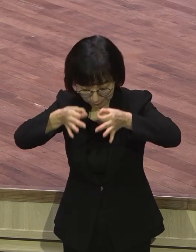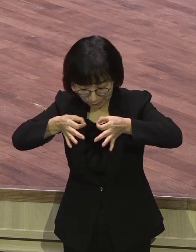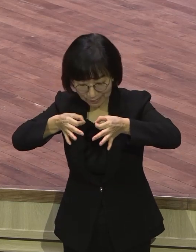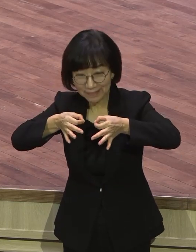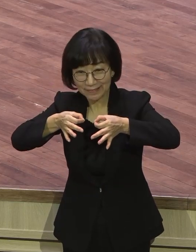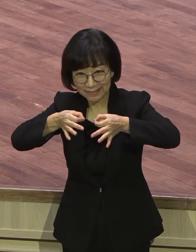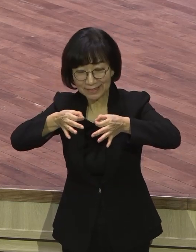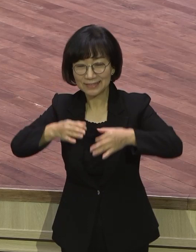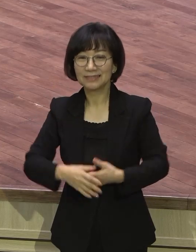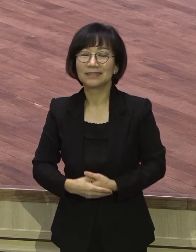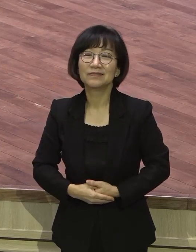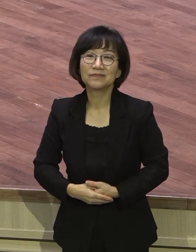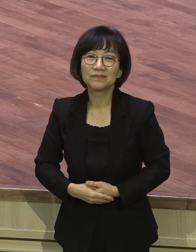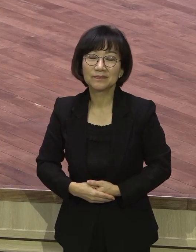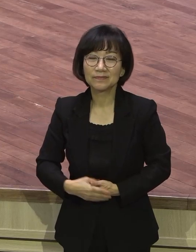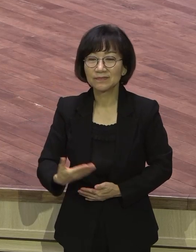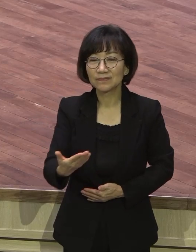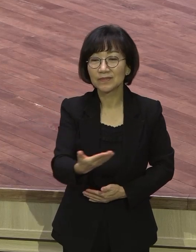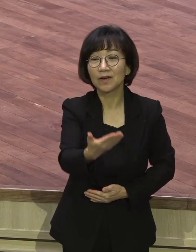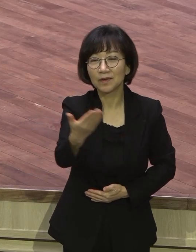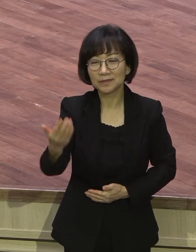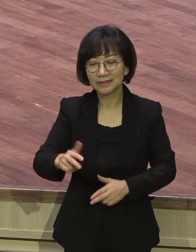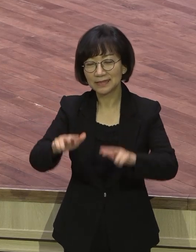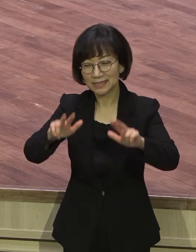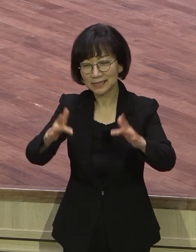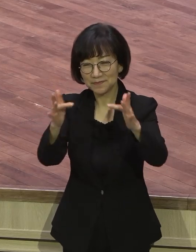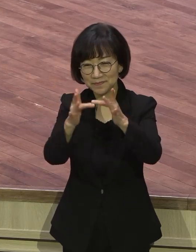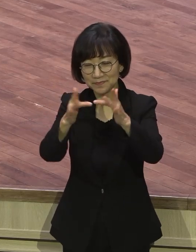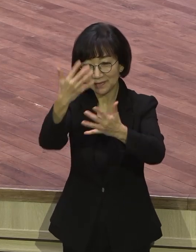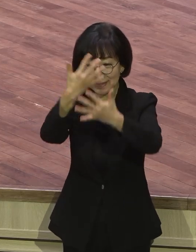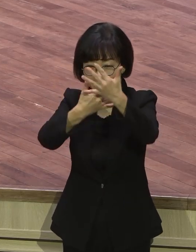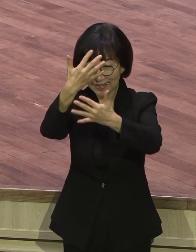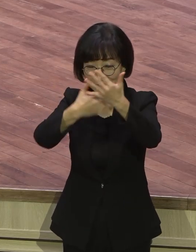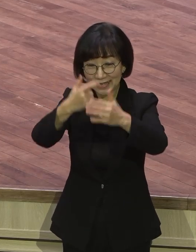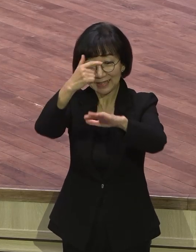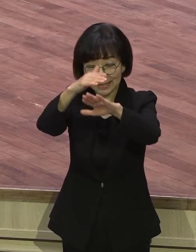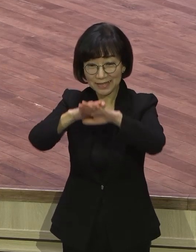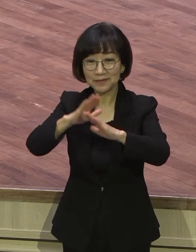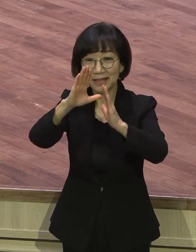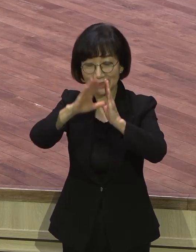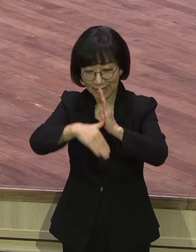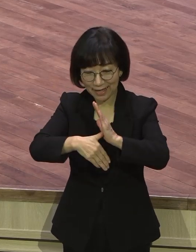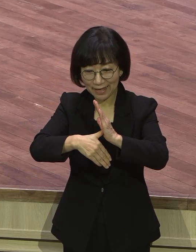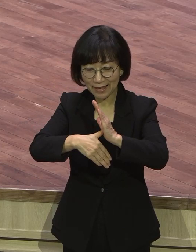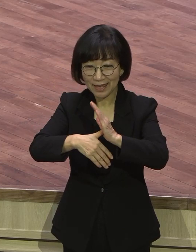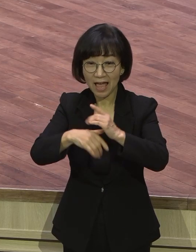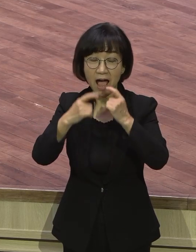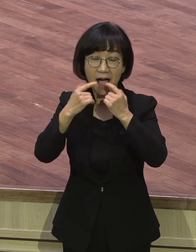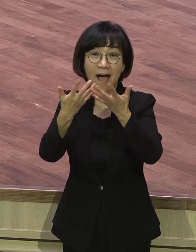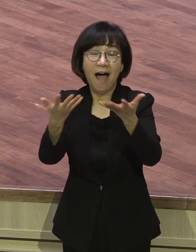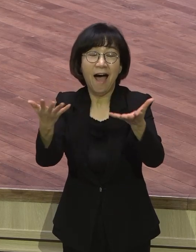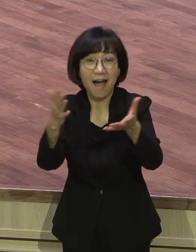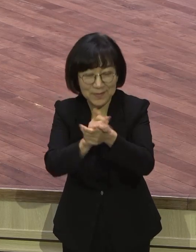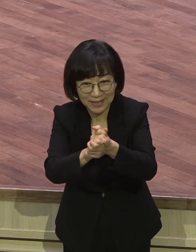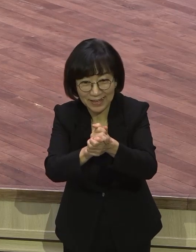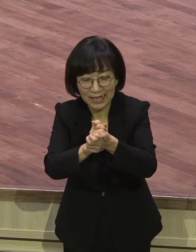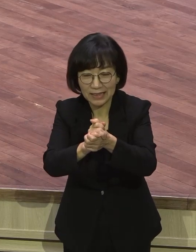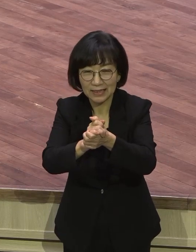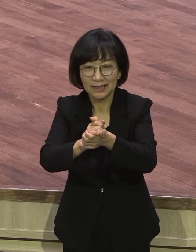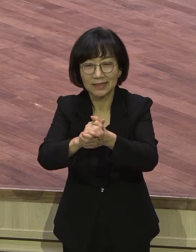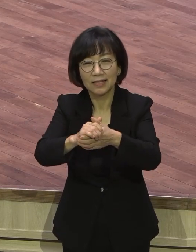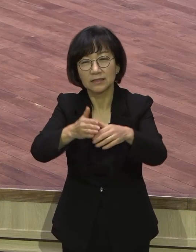영계 전승도들 우리 온라인 예배를 드리면서 모두 다 이 시간에 아멘 그렇게